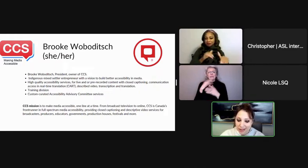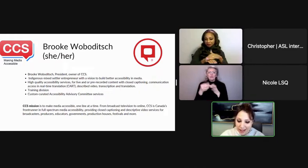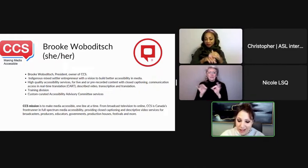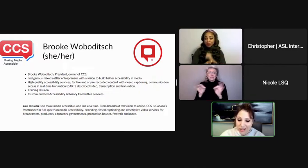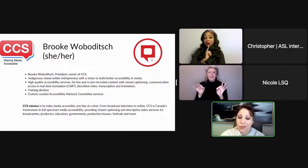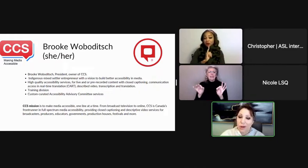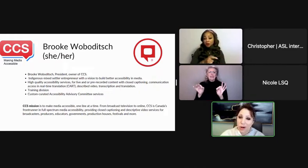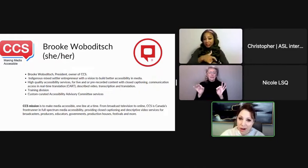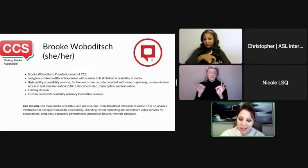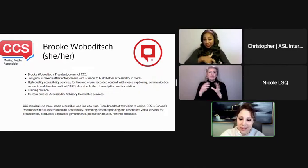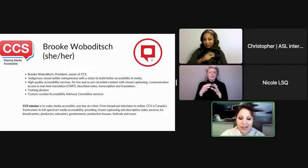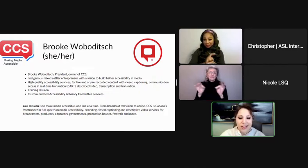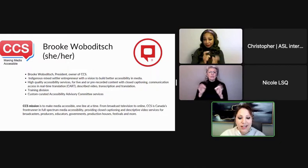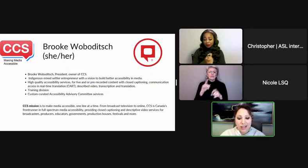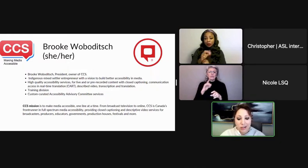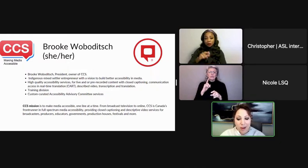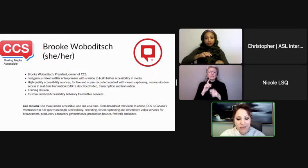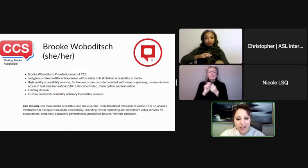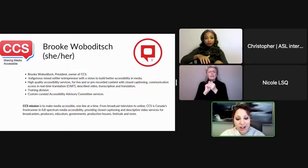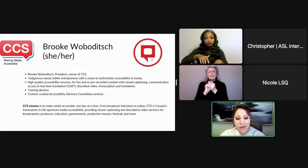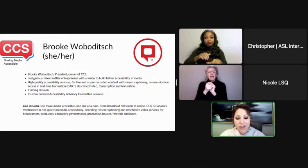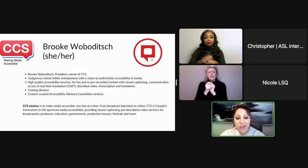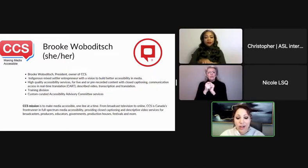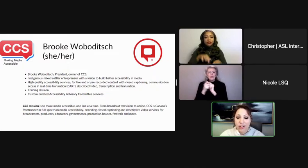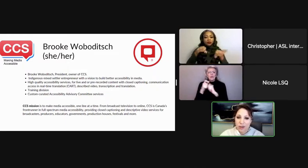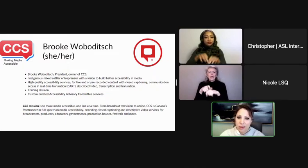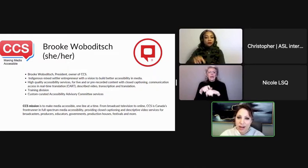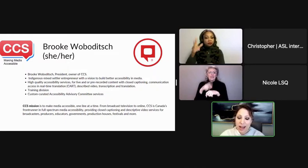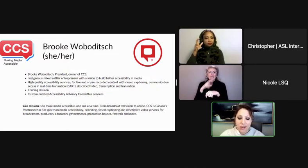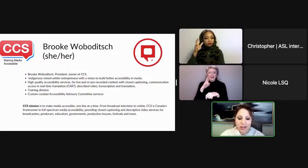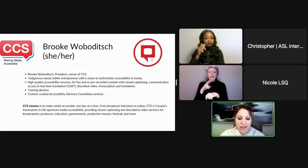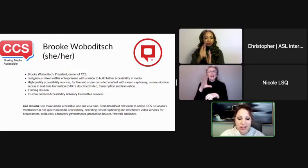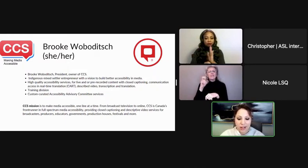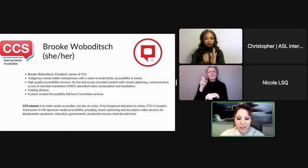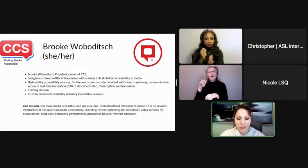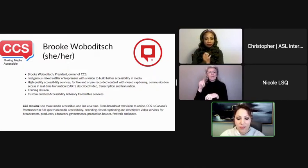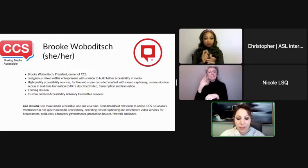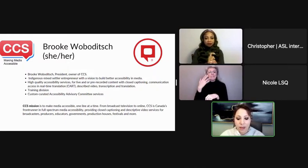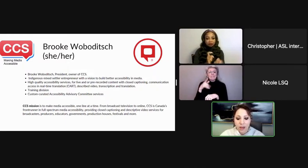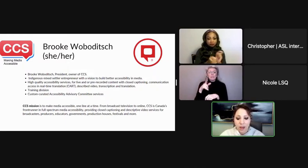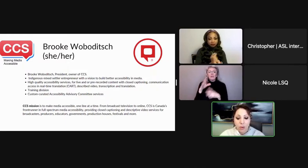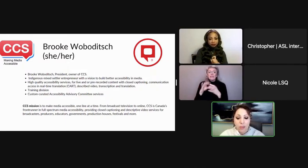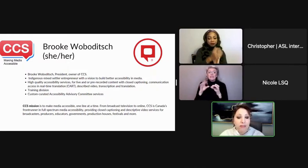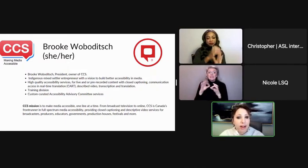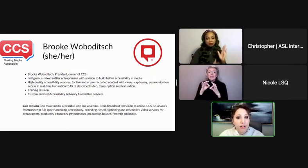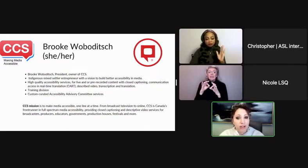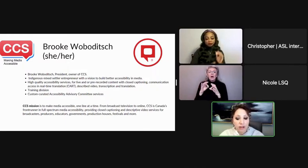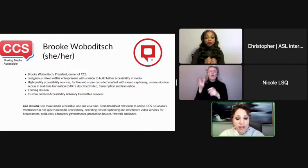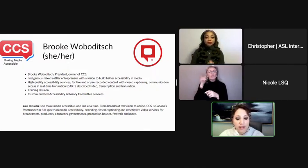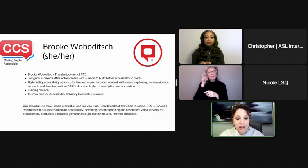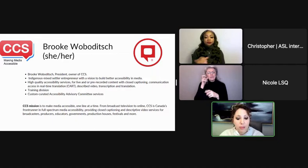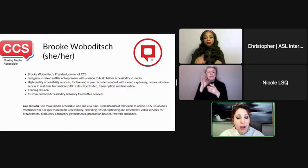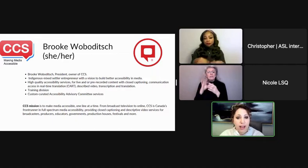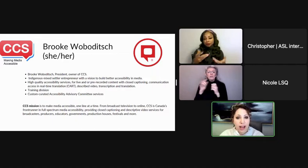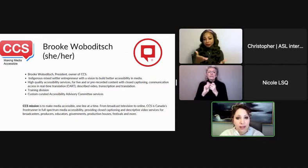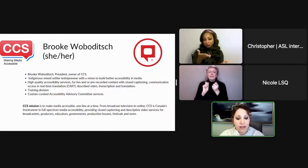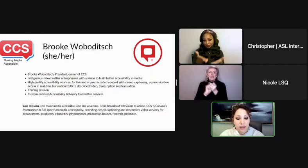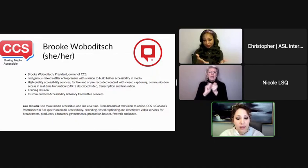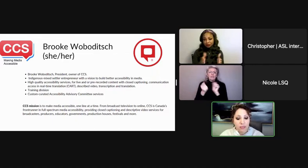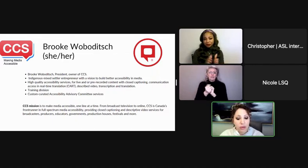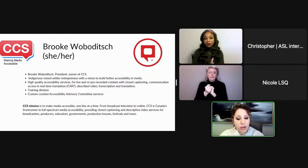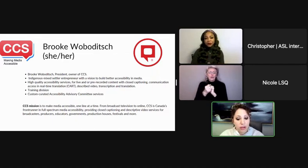et bien sûr de traduction en temps réel, CART, les vidéos descriptions et l'audio description et la traduction. Nous